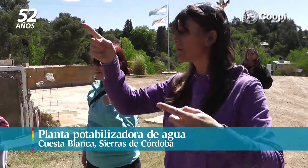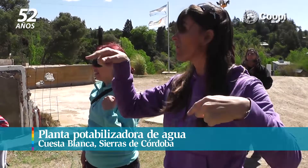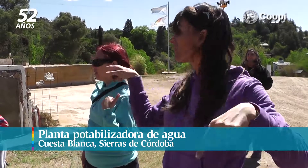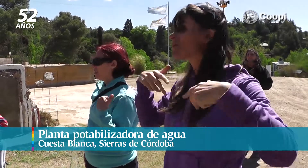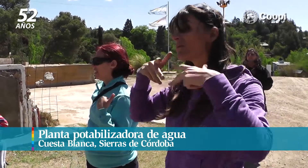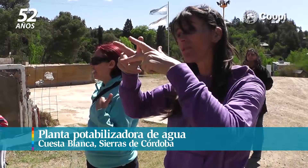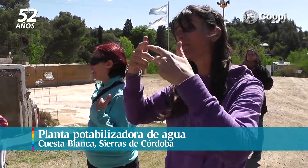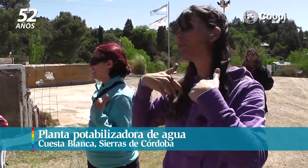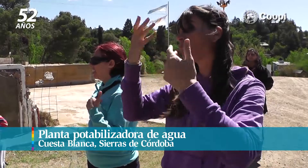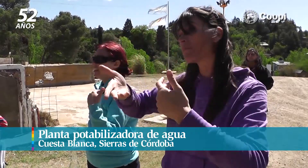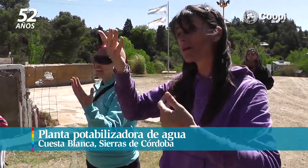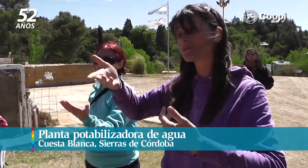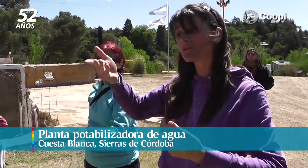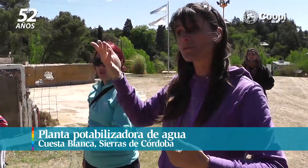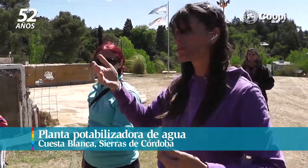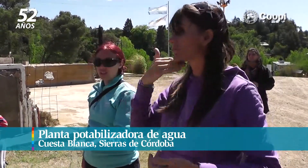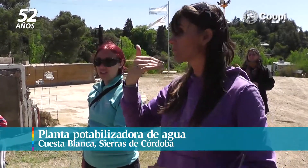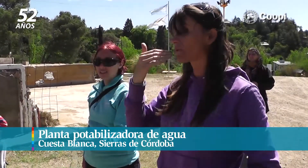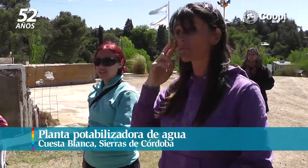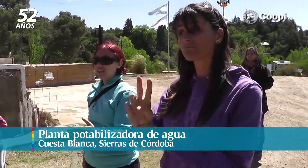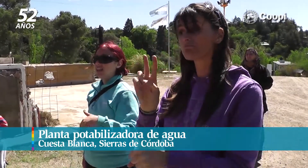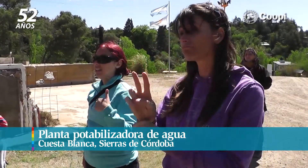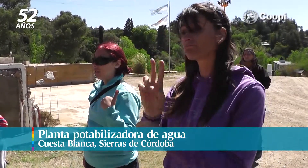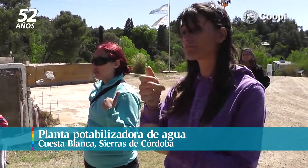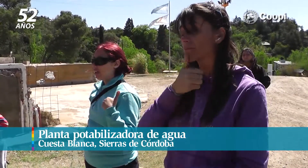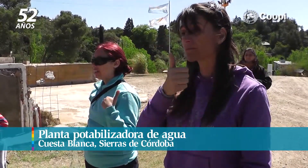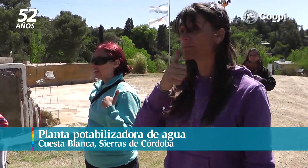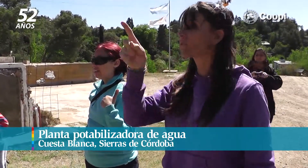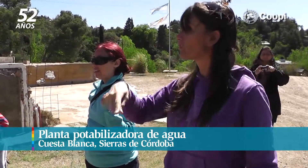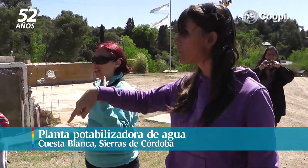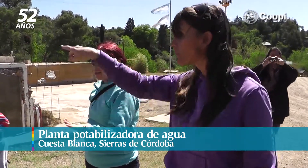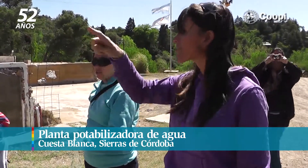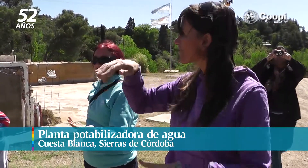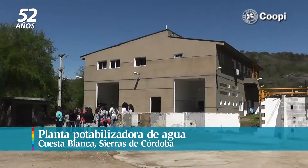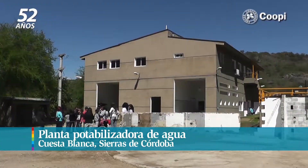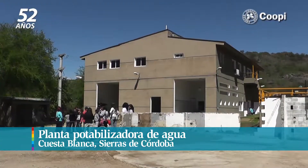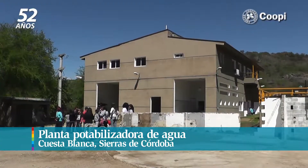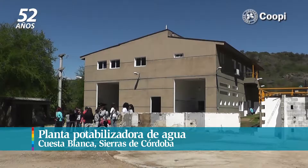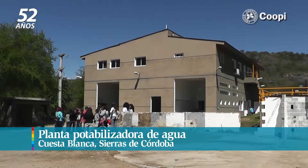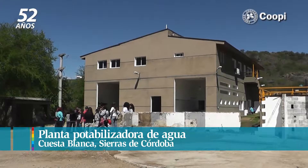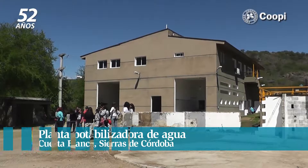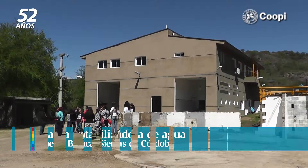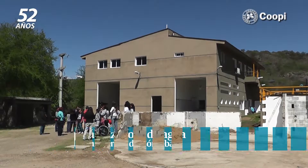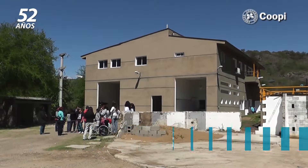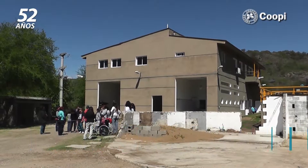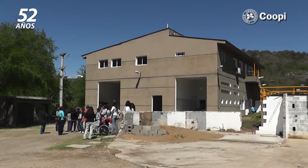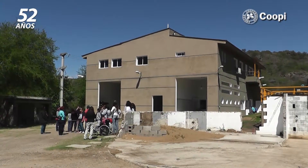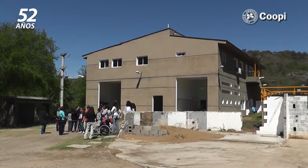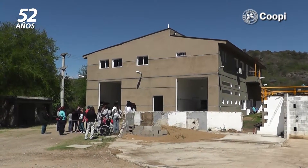está nuestra tarea y el trabajo de ustedes en estudiar esto, que al agua hay que cuidarla. Es